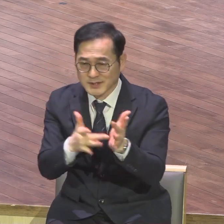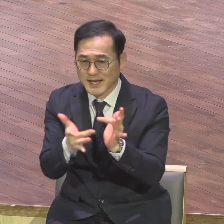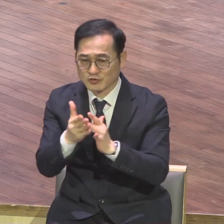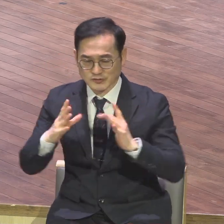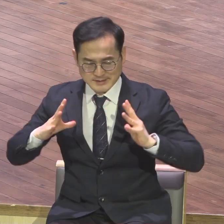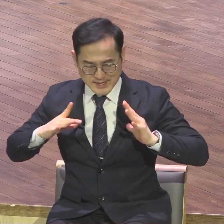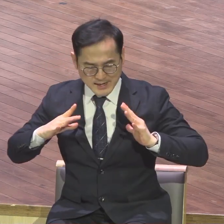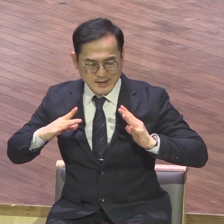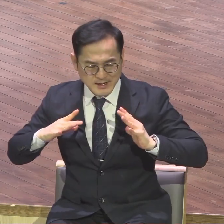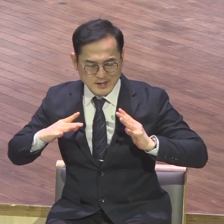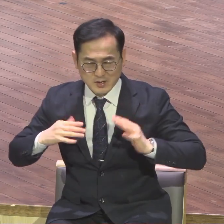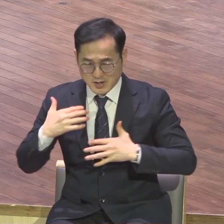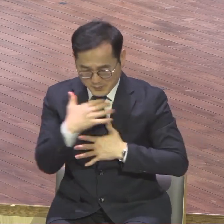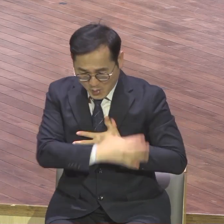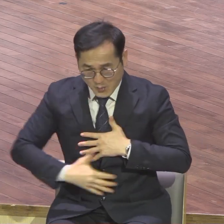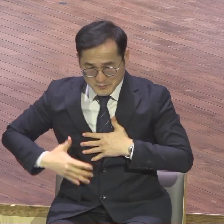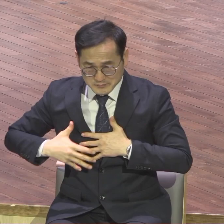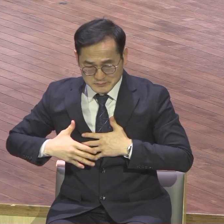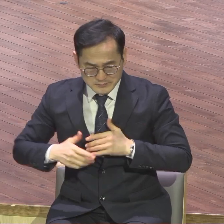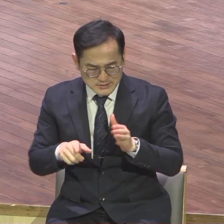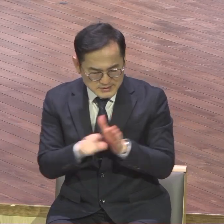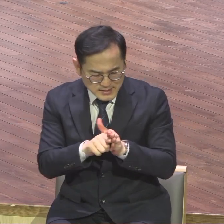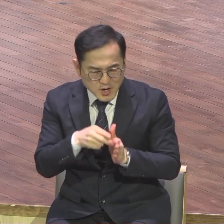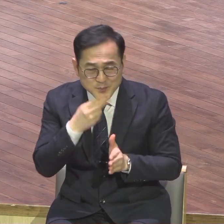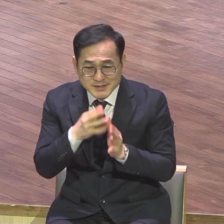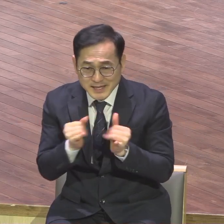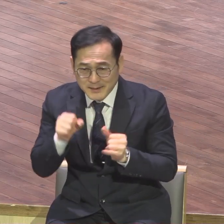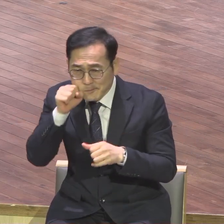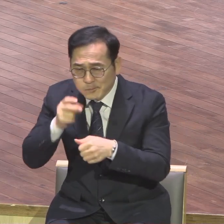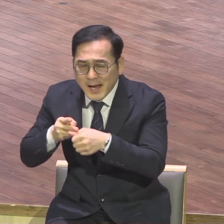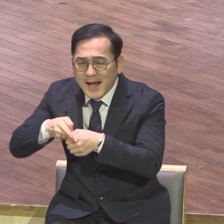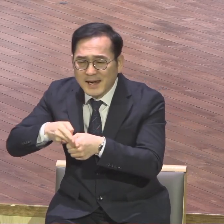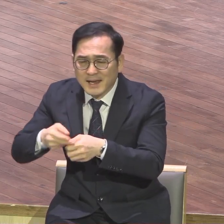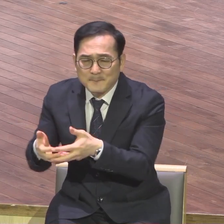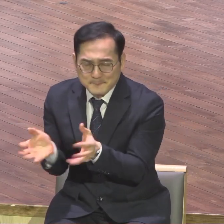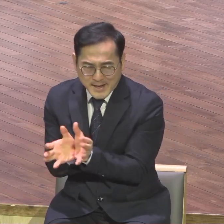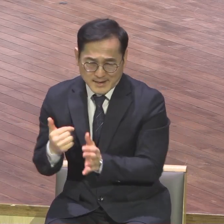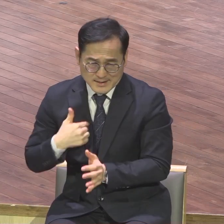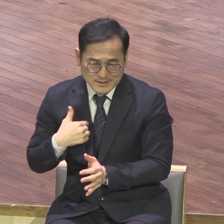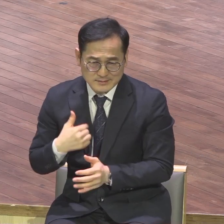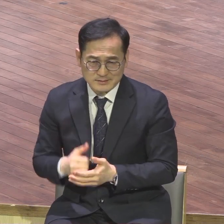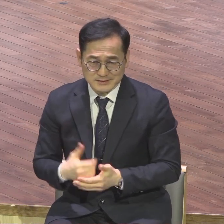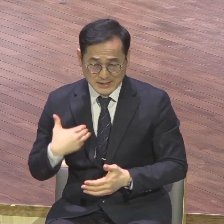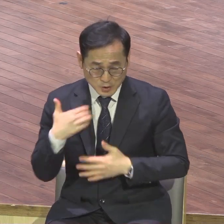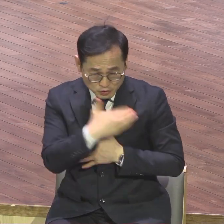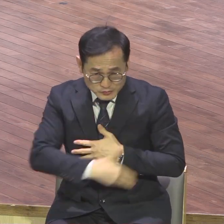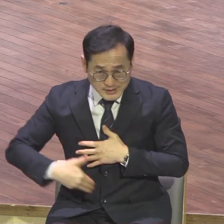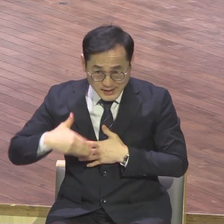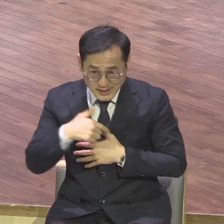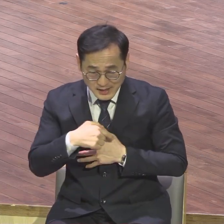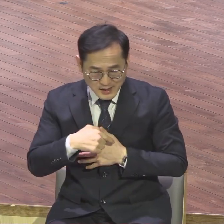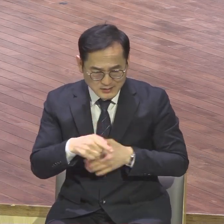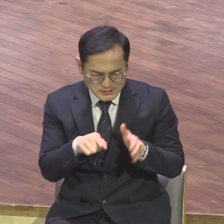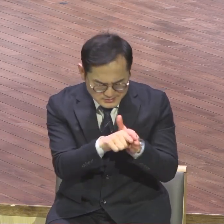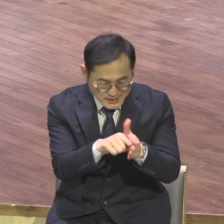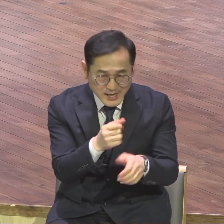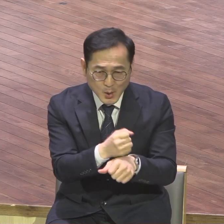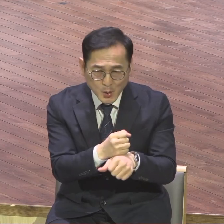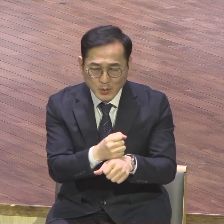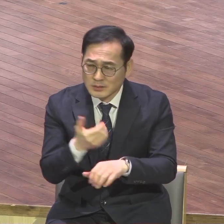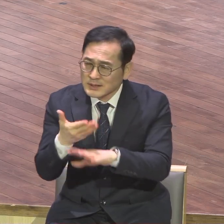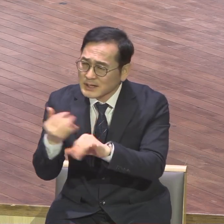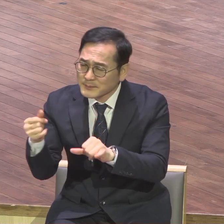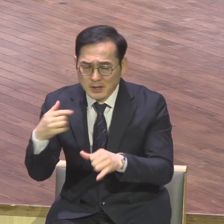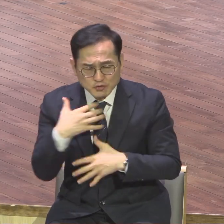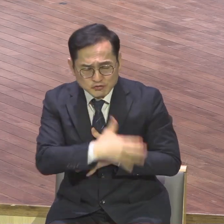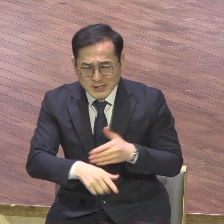자랑하고 육체를 신뢰하지 아니하는 우리가 곧 할례파라. 그러나 나도 육체를 신뢰할 만하며 만일 누구든지 다른